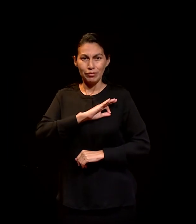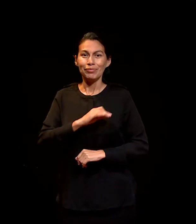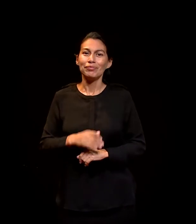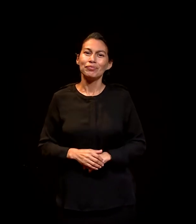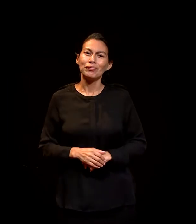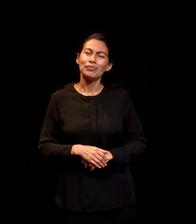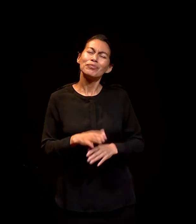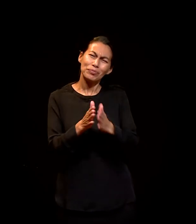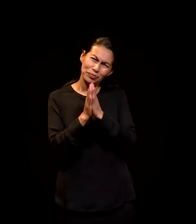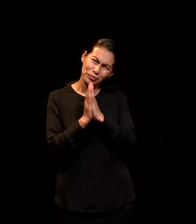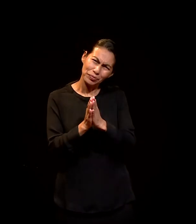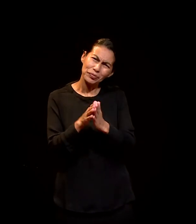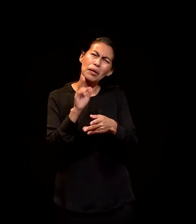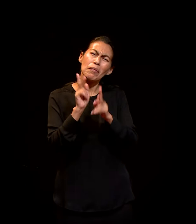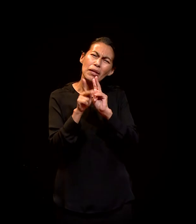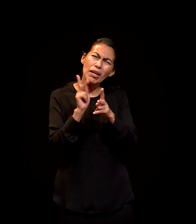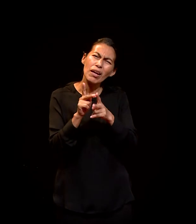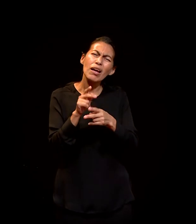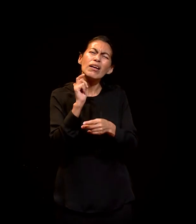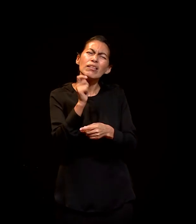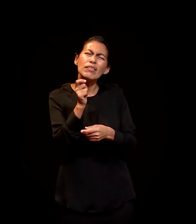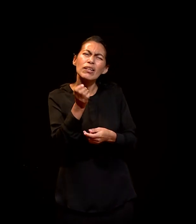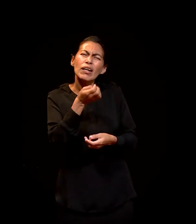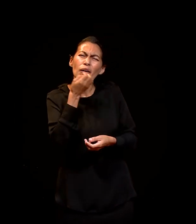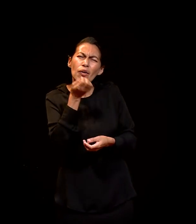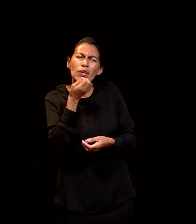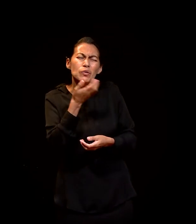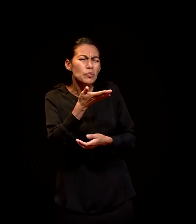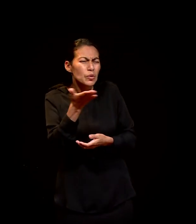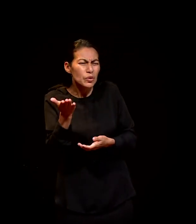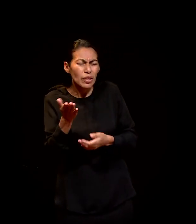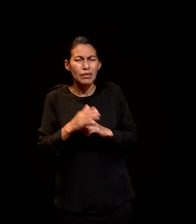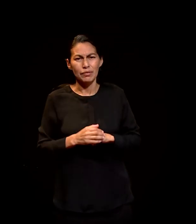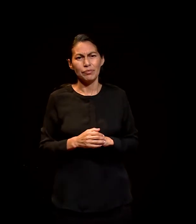intentando no hacer la oración para mis manos